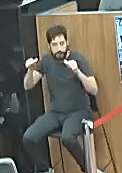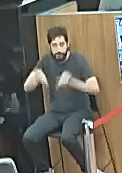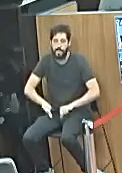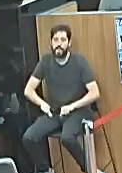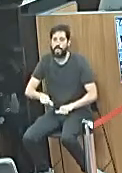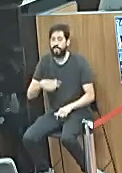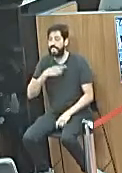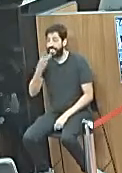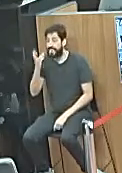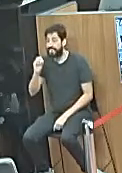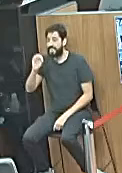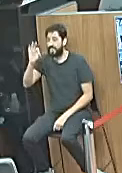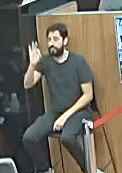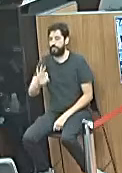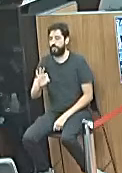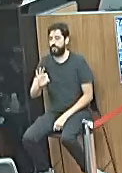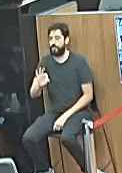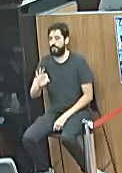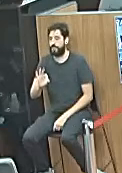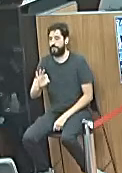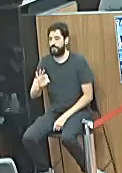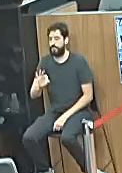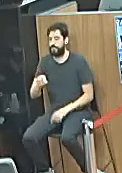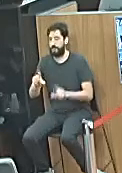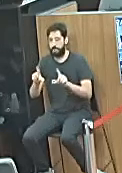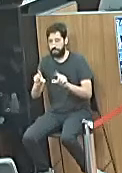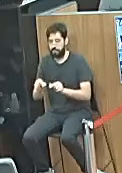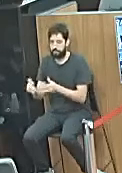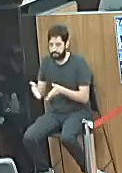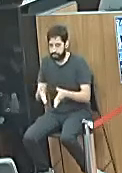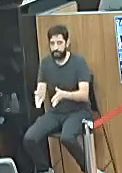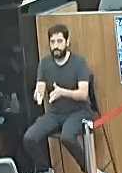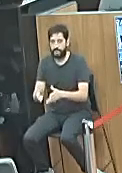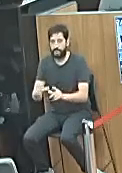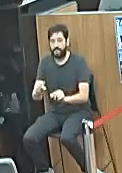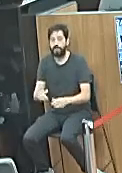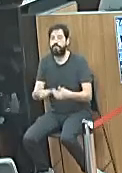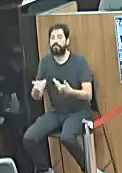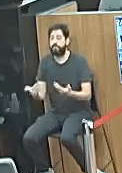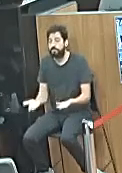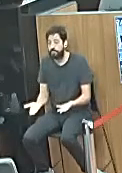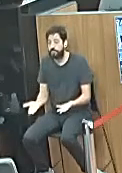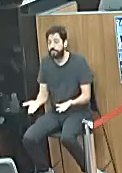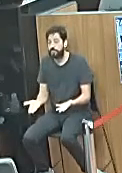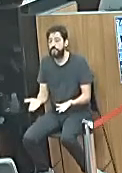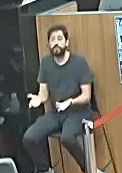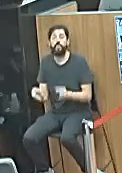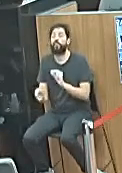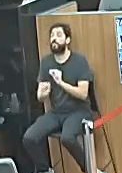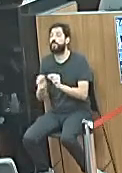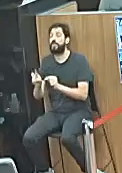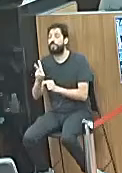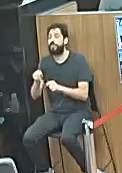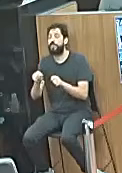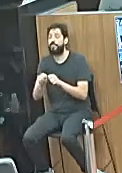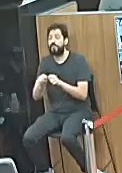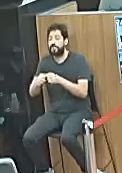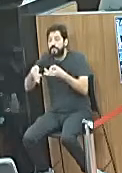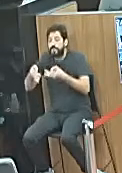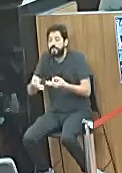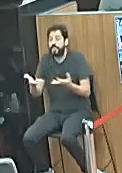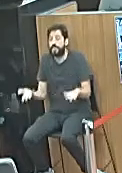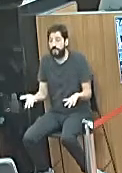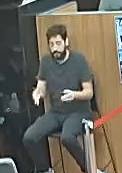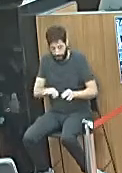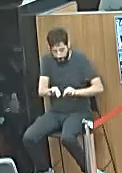30 por cento da menor vazão até então e aí o que temos de concreto por parte do governo estadual